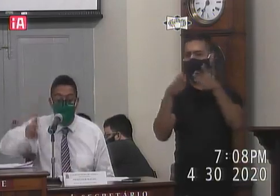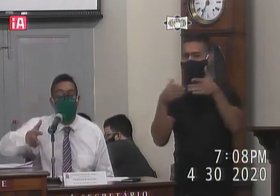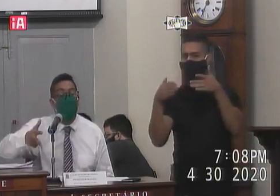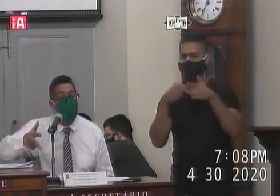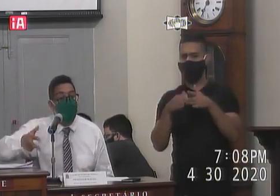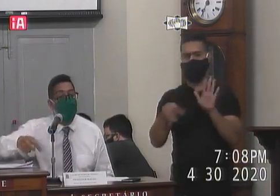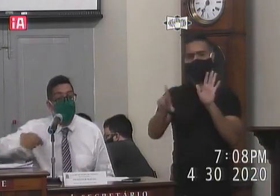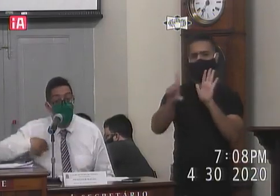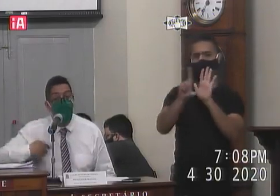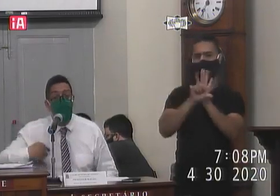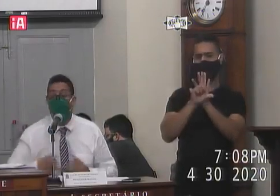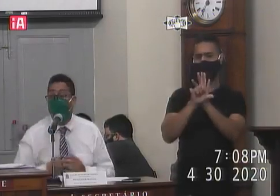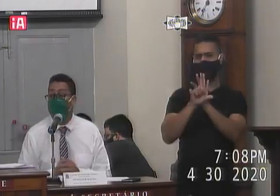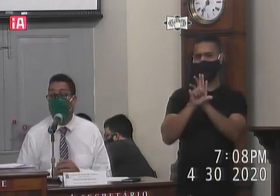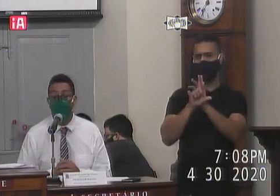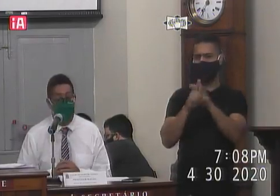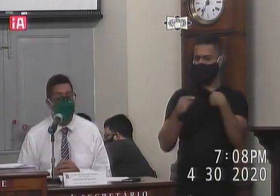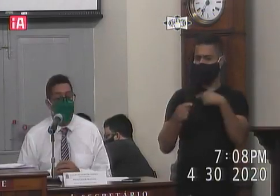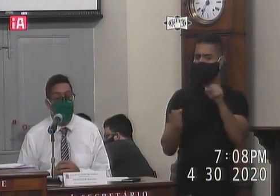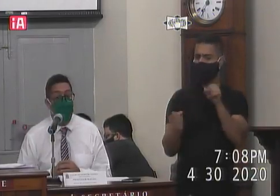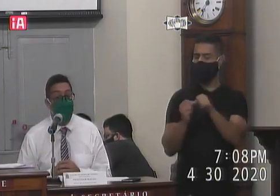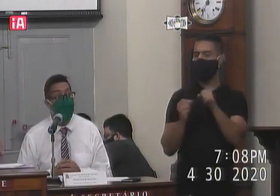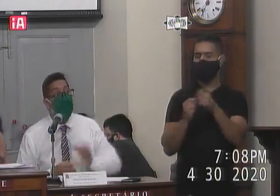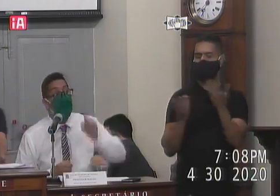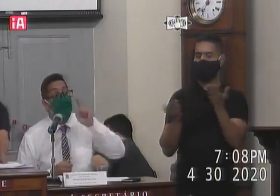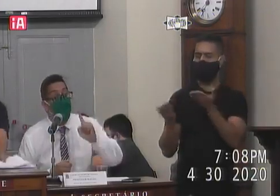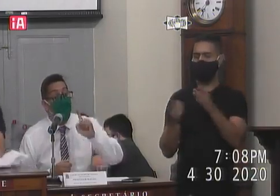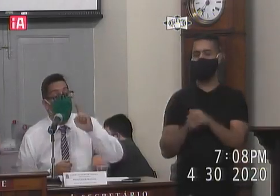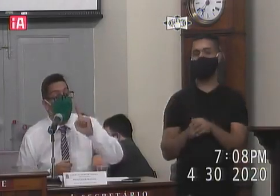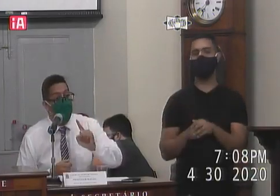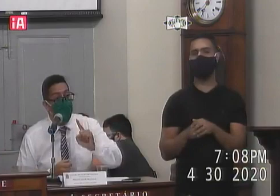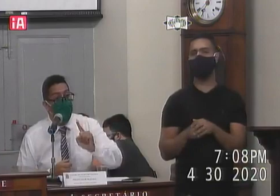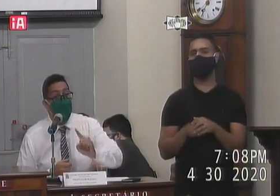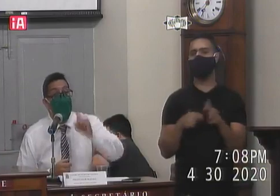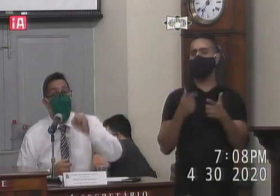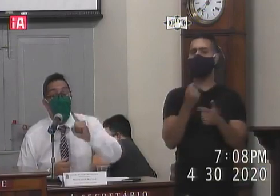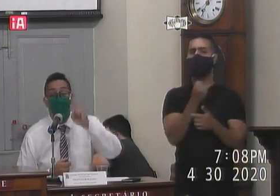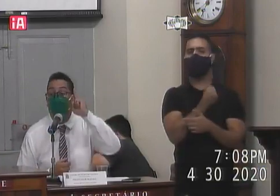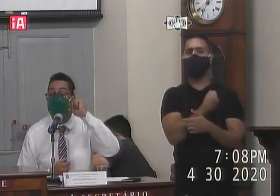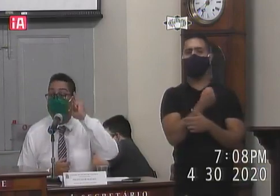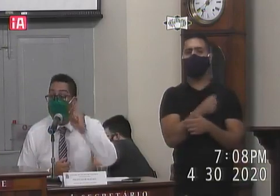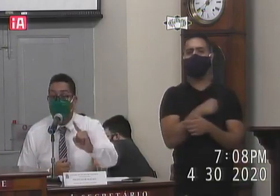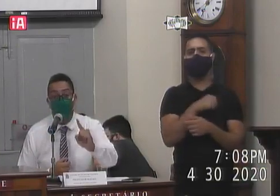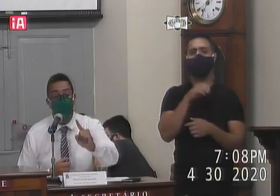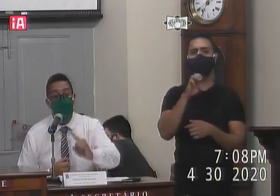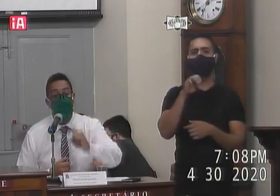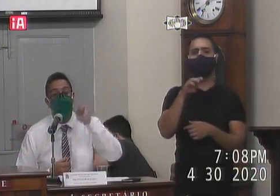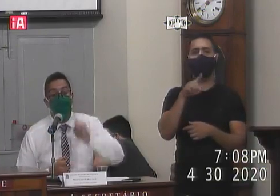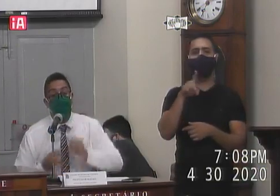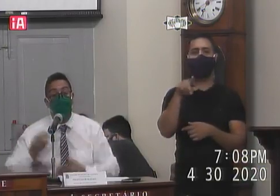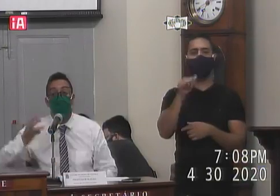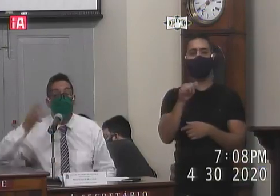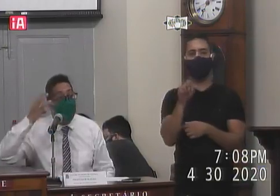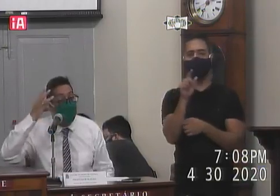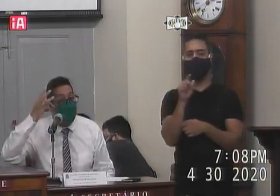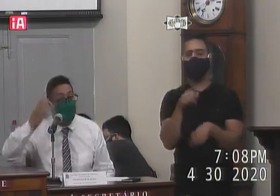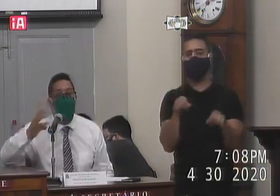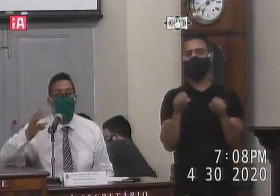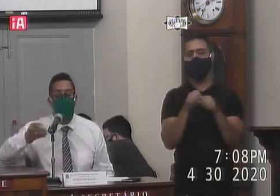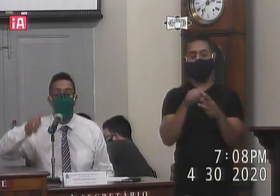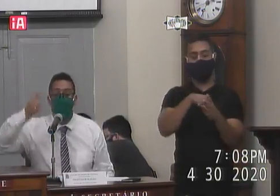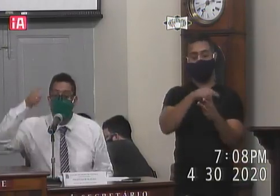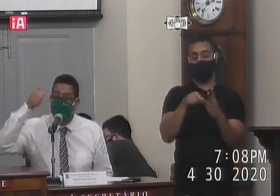de leis feitas. Fui eu que fiz. Maior número de emendas no orçamento, que o vereador faz